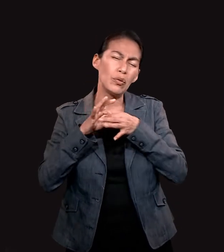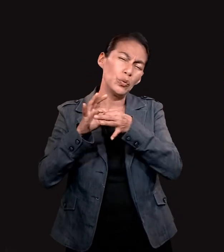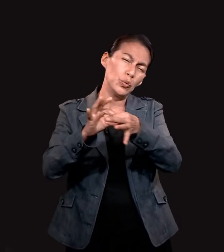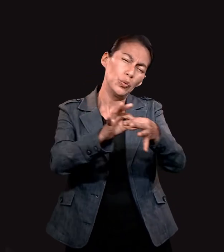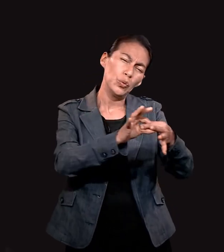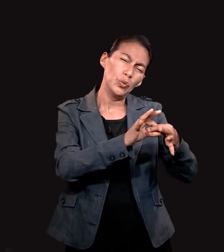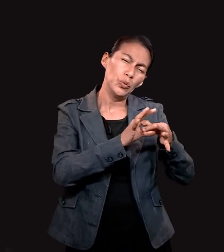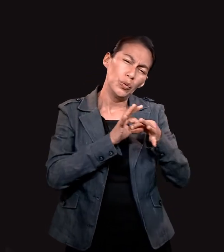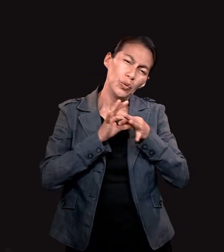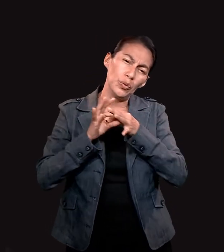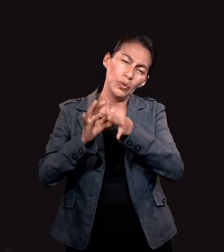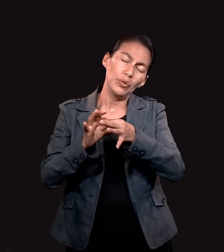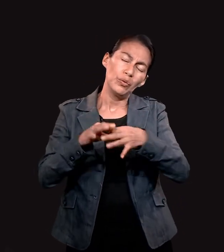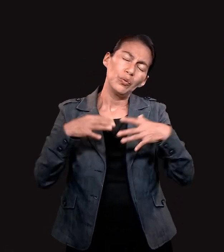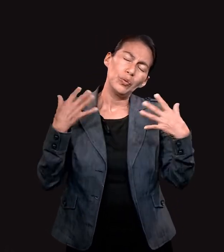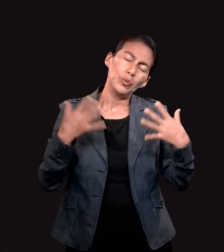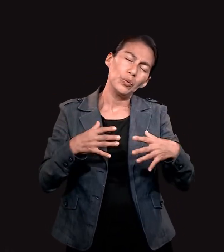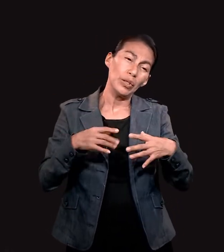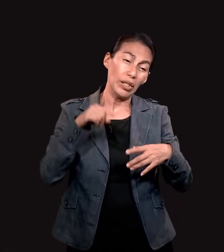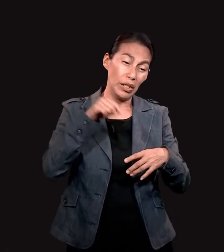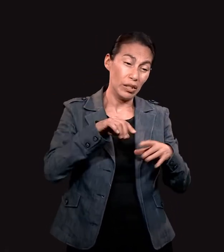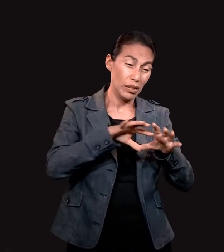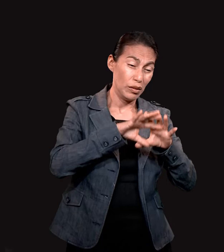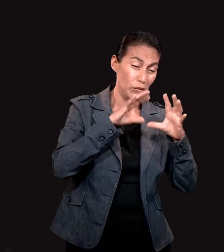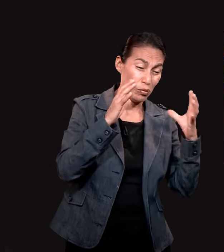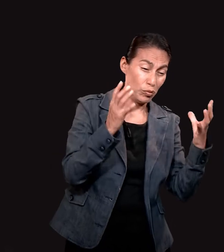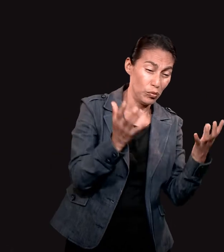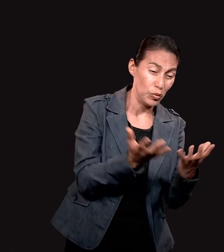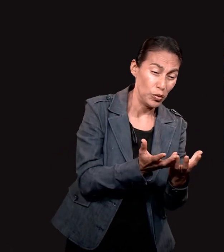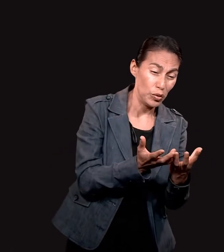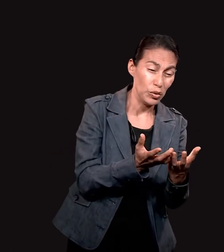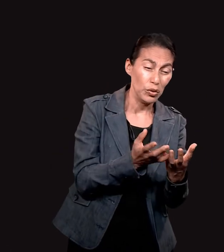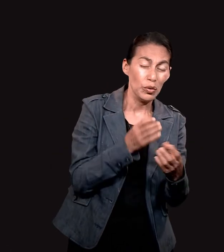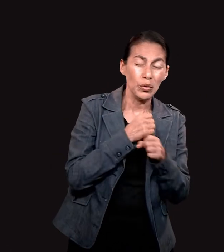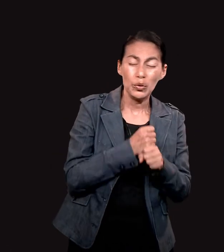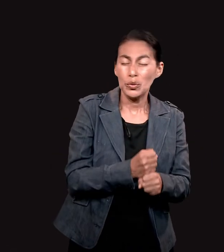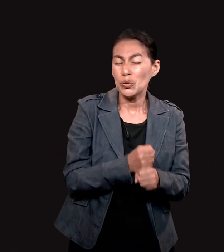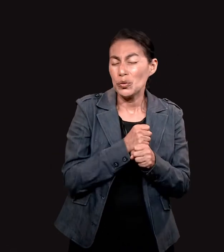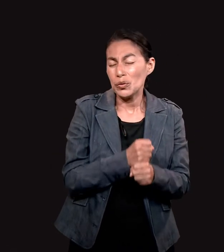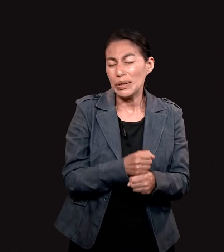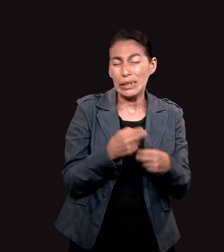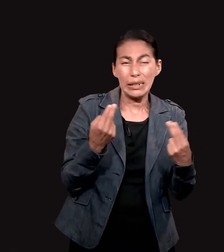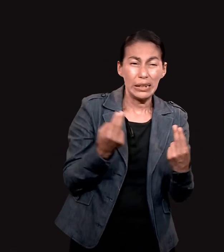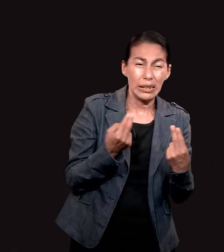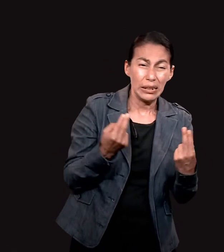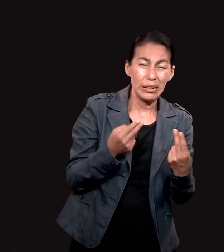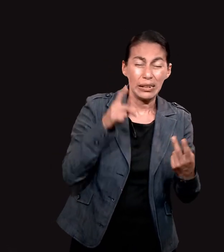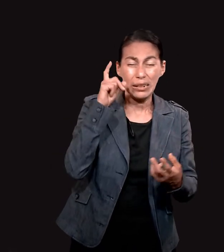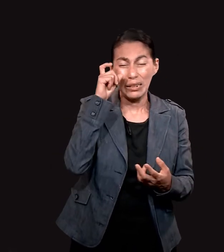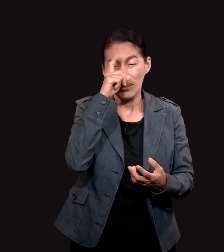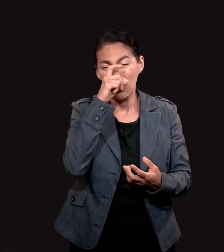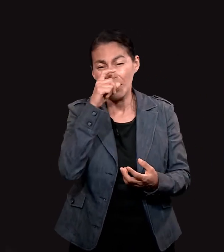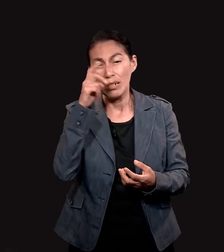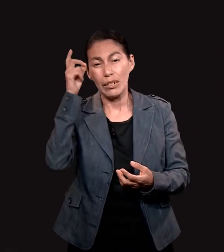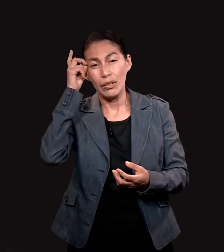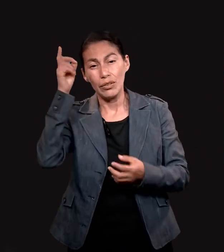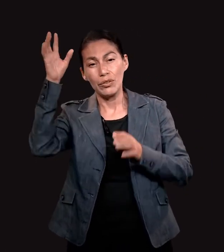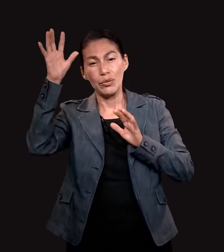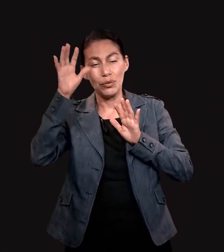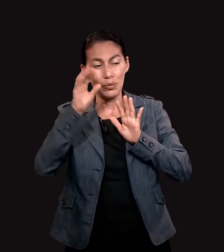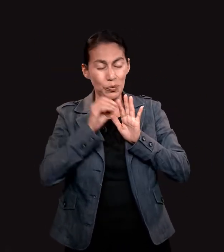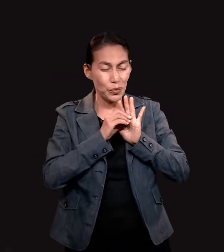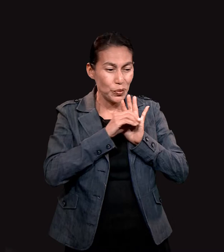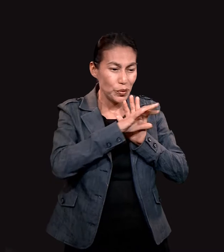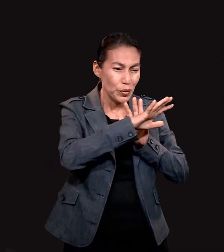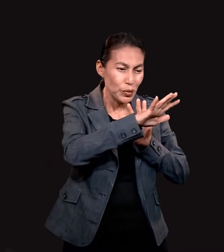que formemos como una red de luz alrededor de este mundo que vive en gran necesidad. Así que